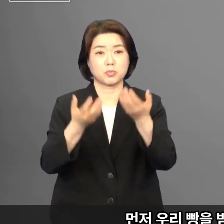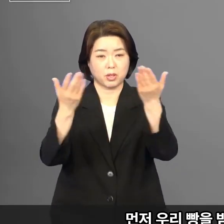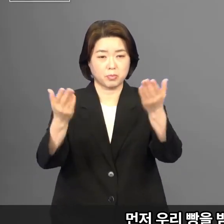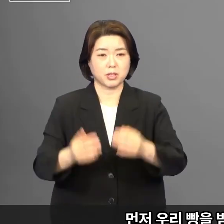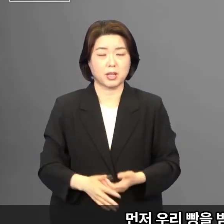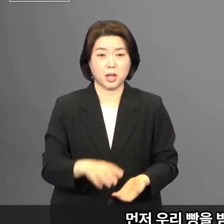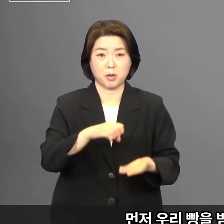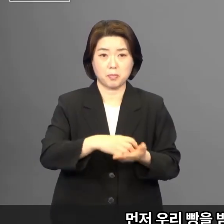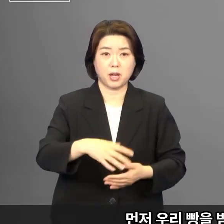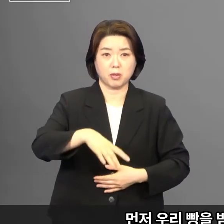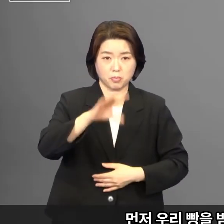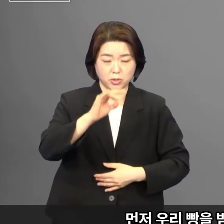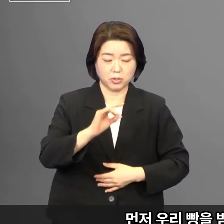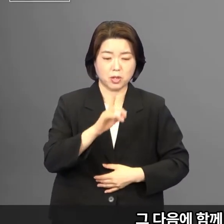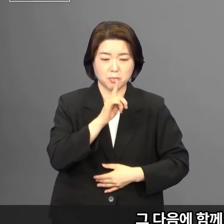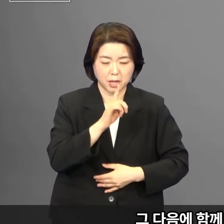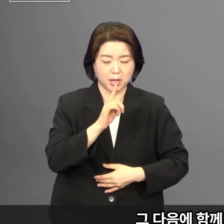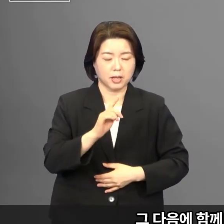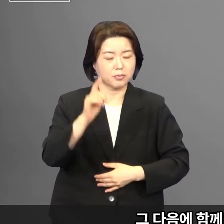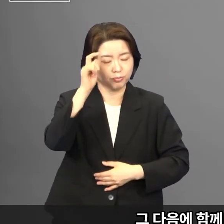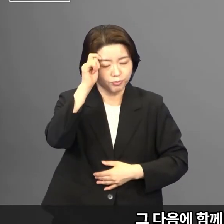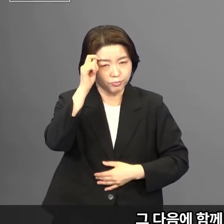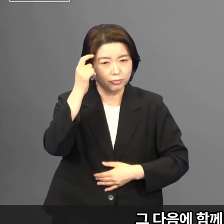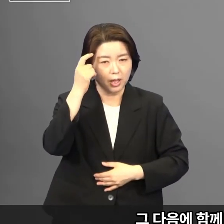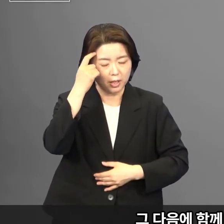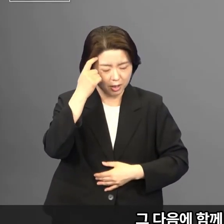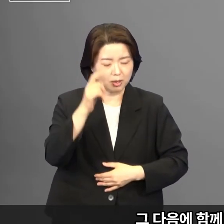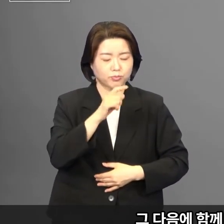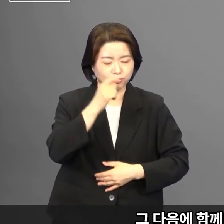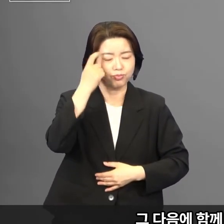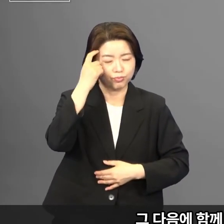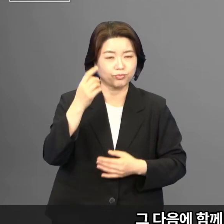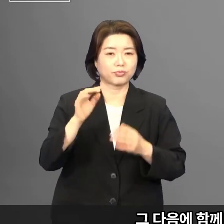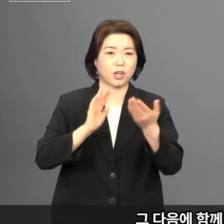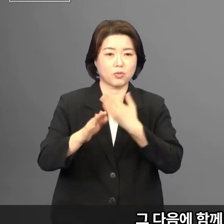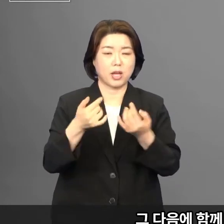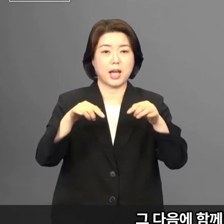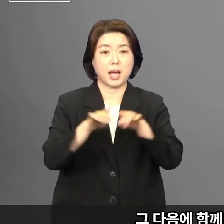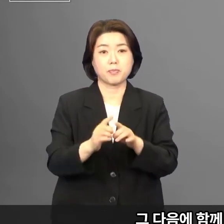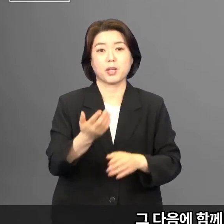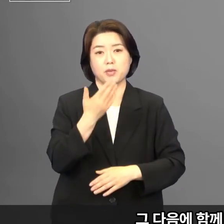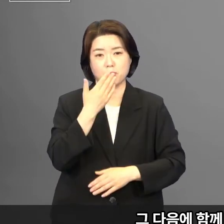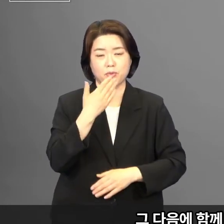방을 받으시고 말씀 묵상 후에 그 다음에 함께 드시도록 하겠습니다.